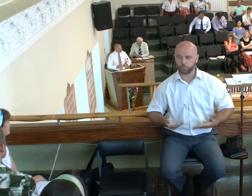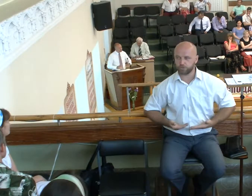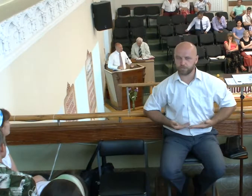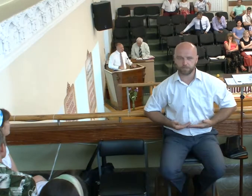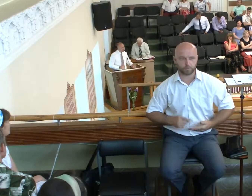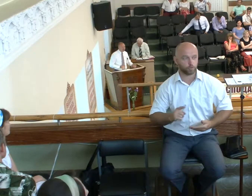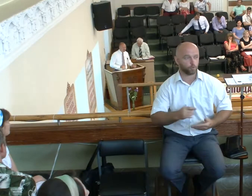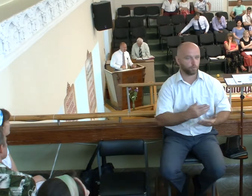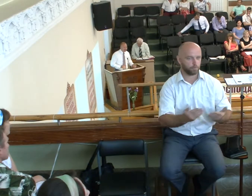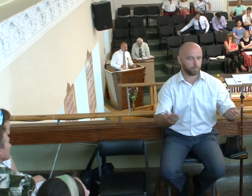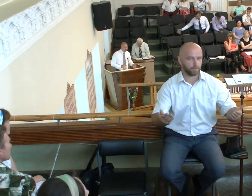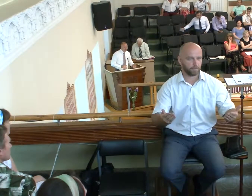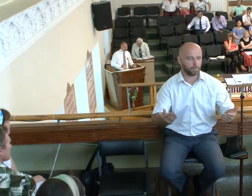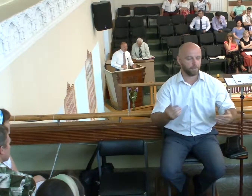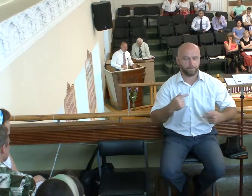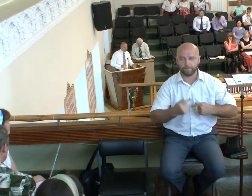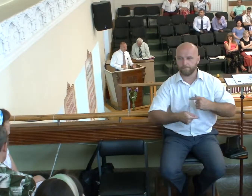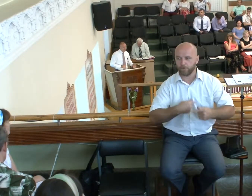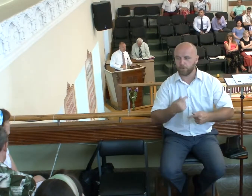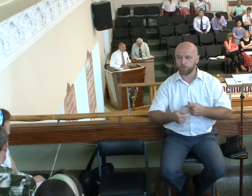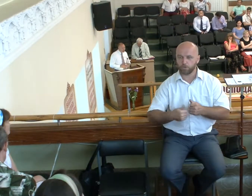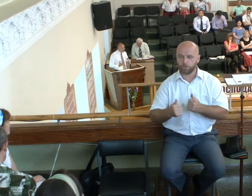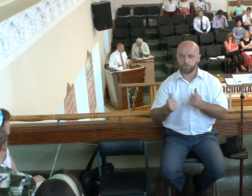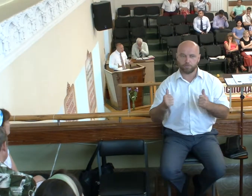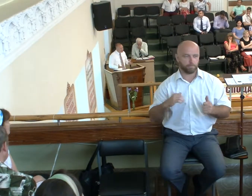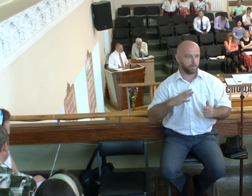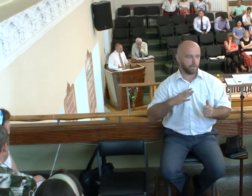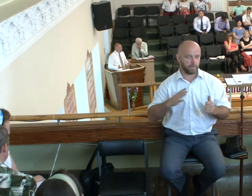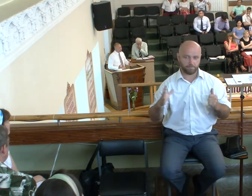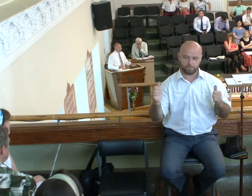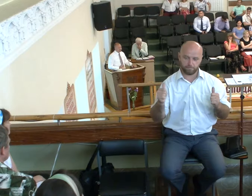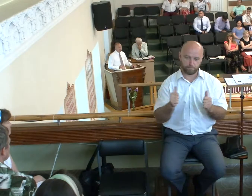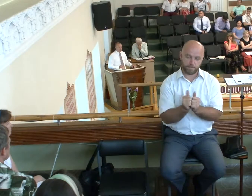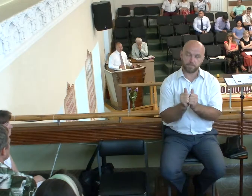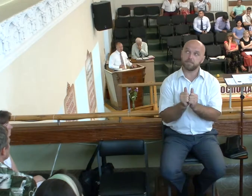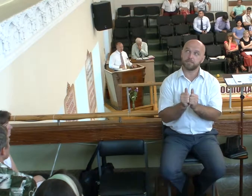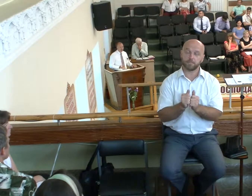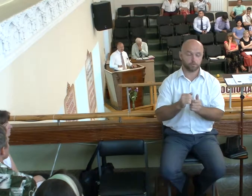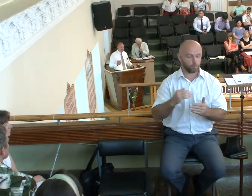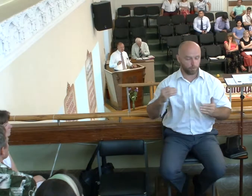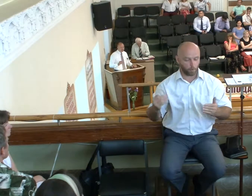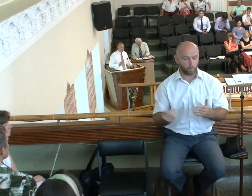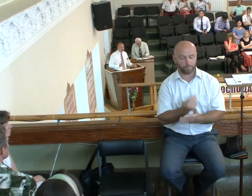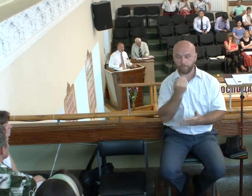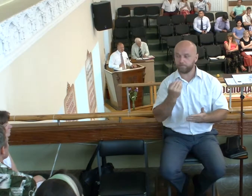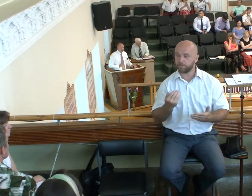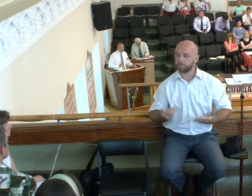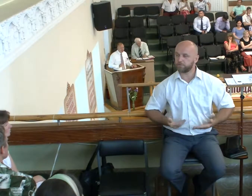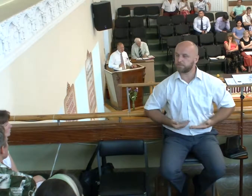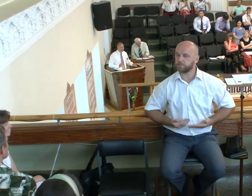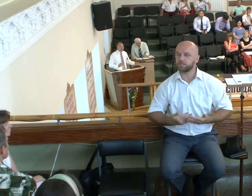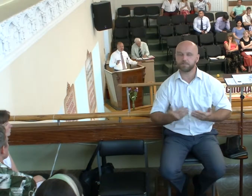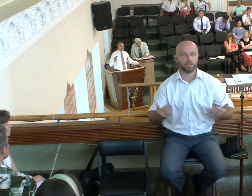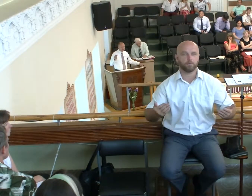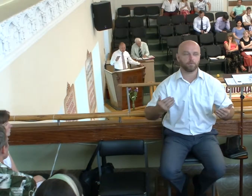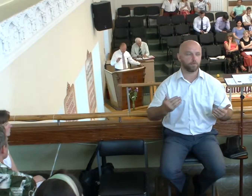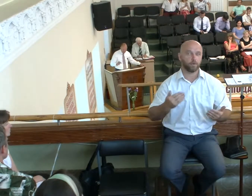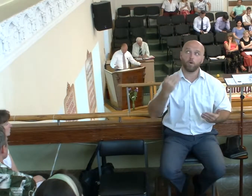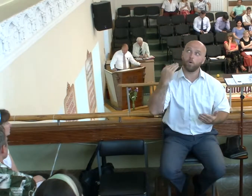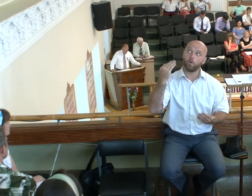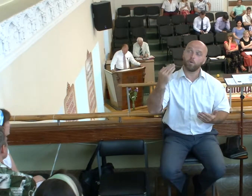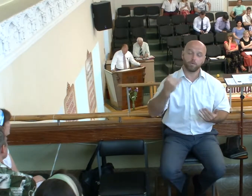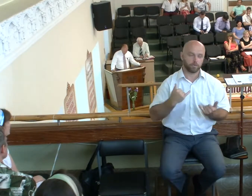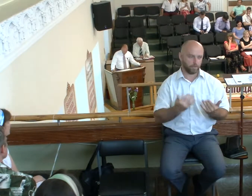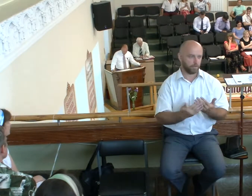мы вечность проводили с ним, для того, чтобы мы новую жизнь имели обновленную. Итак, он для нас верующих.